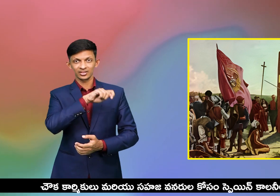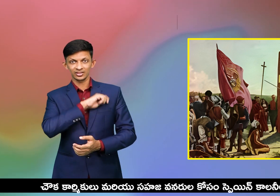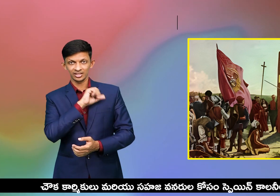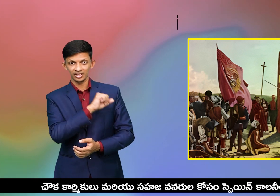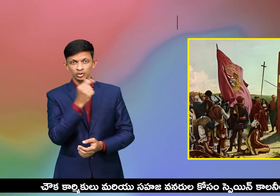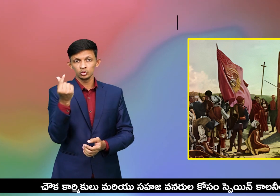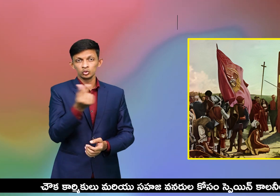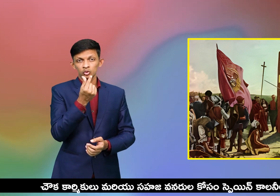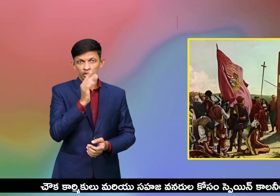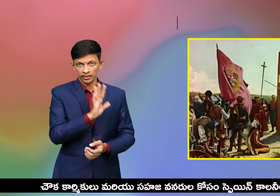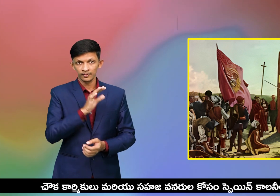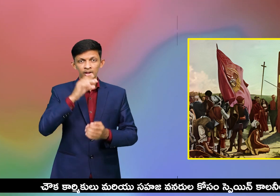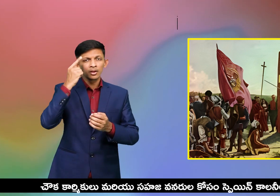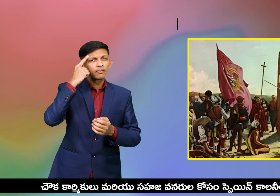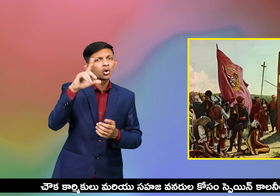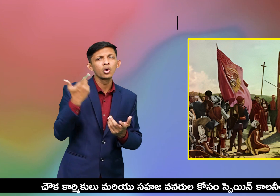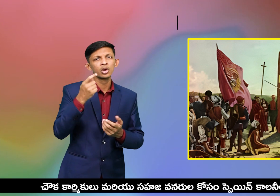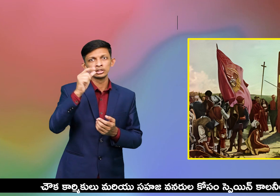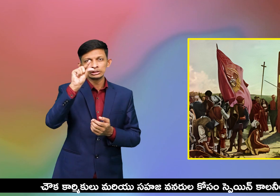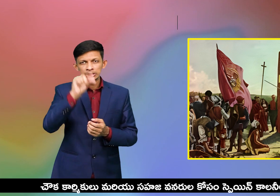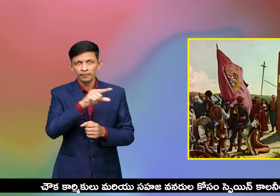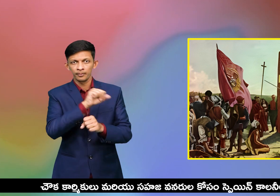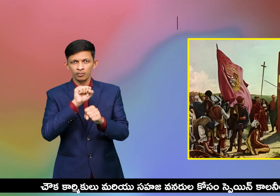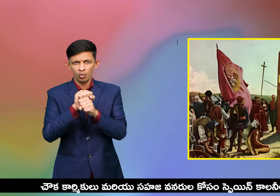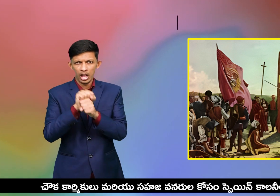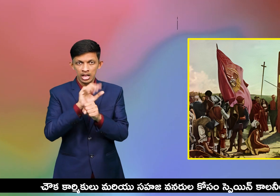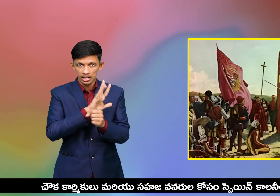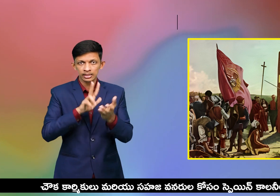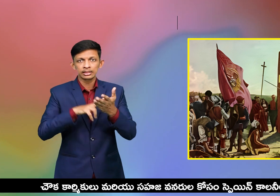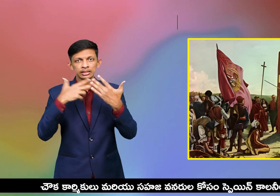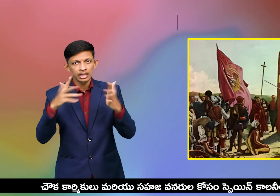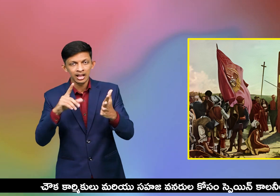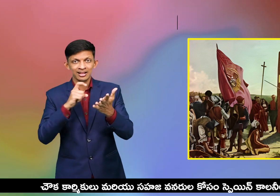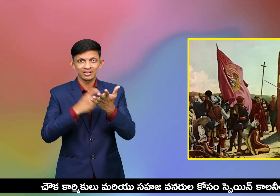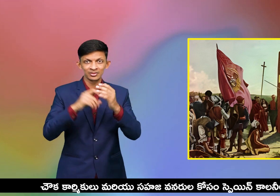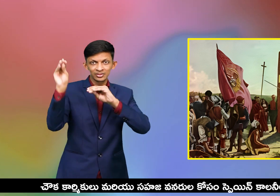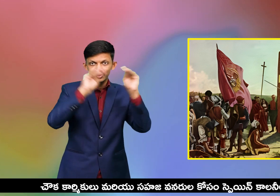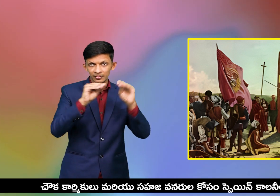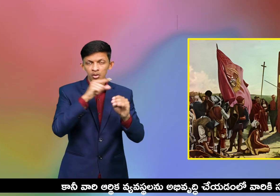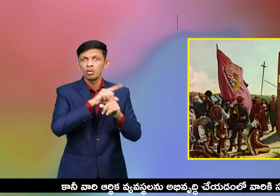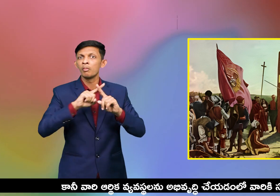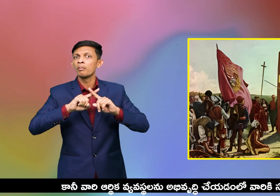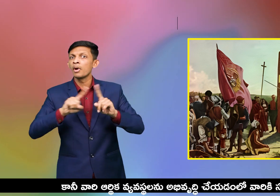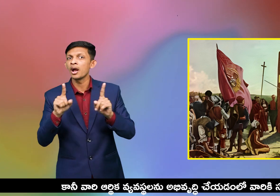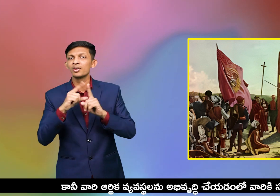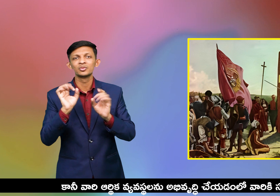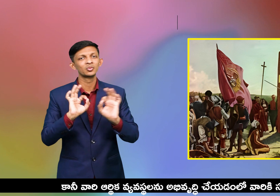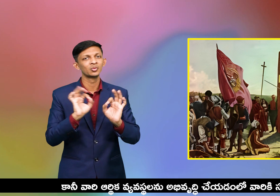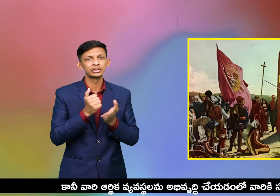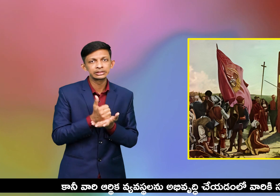చౌక కార్మికులు మరియు సహజ వనరుల కోసం స్పెయిన్ కాలనీలను ఉపయోగించుకుంది. కానీ వారి ఆర్థిక